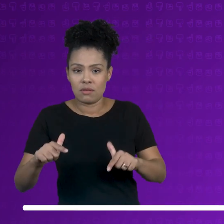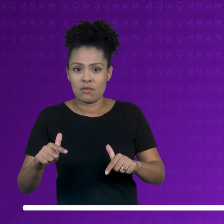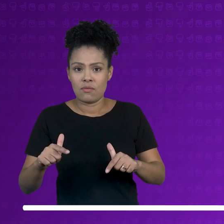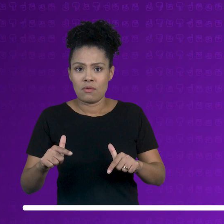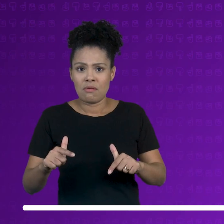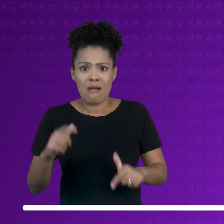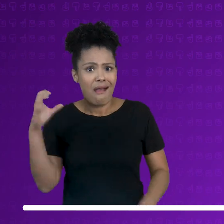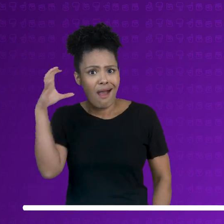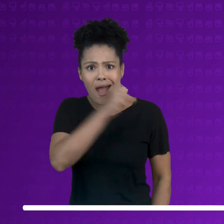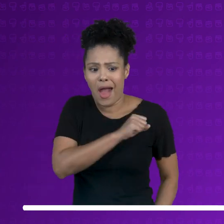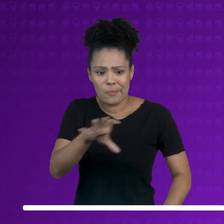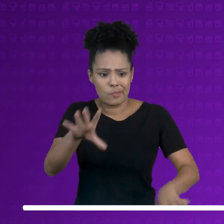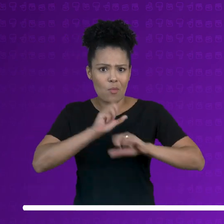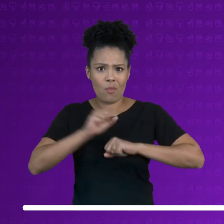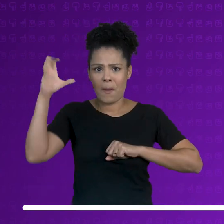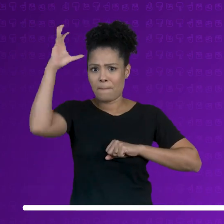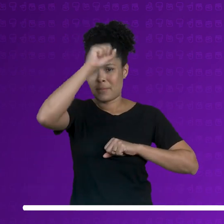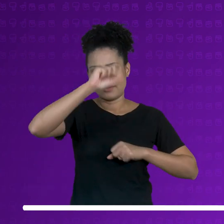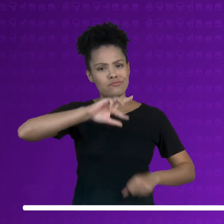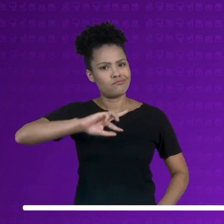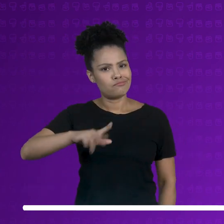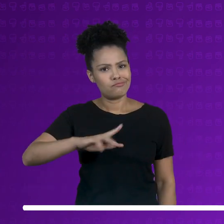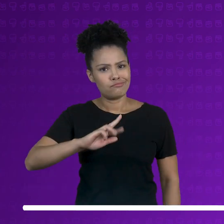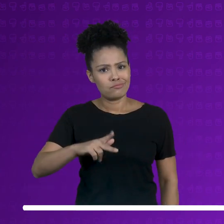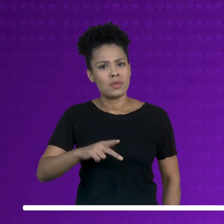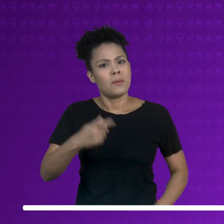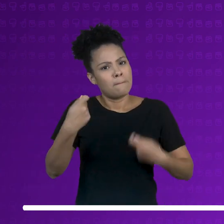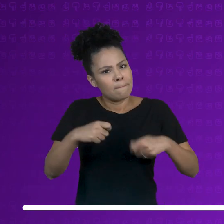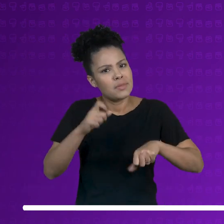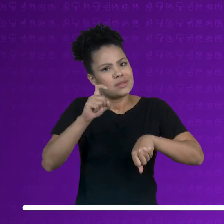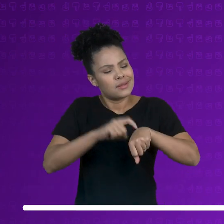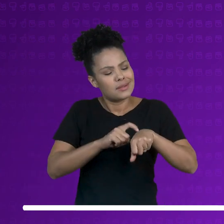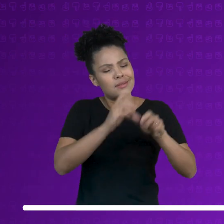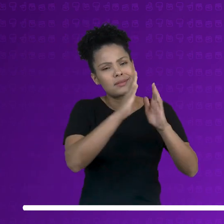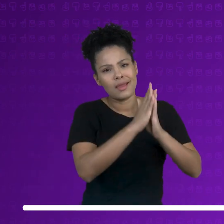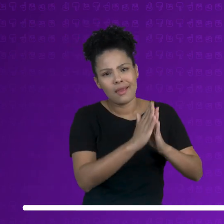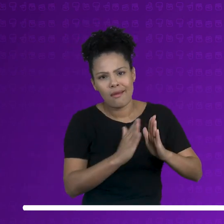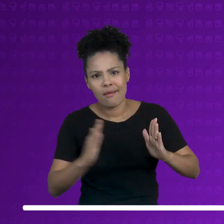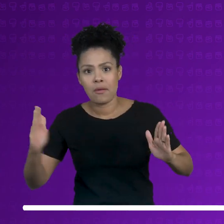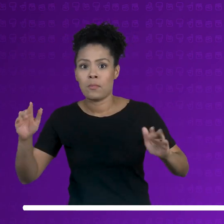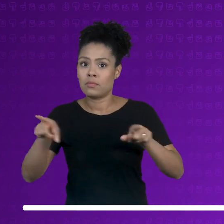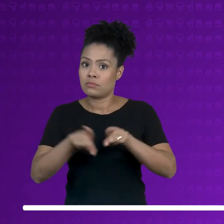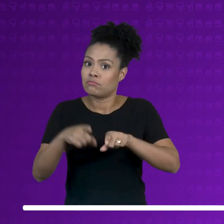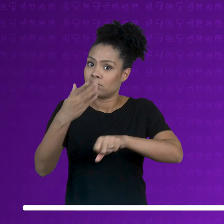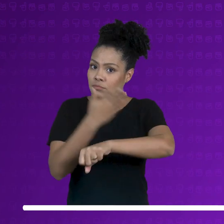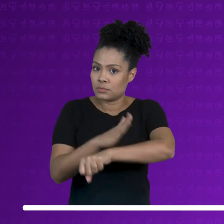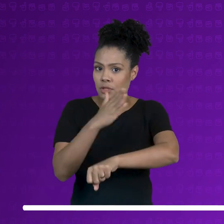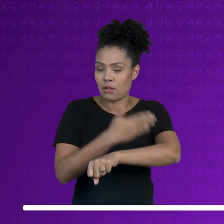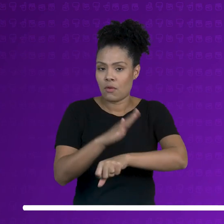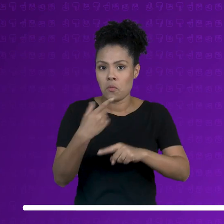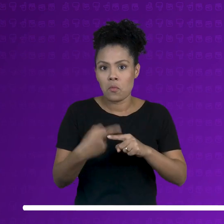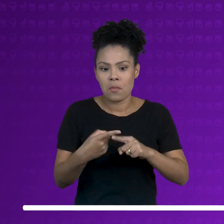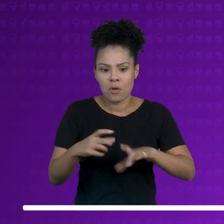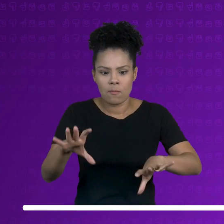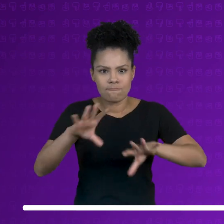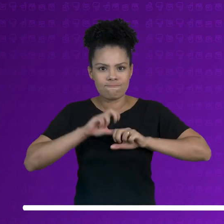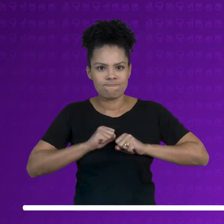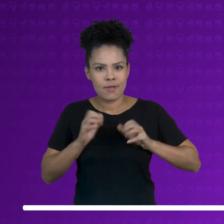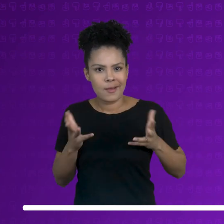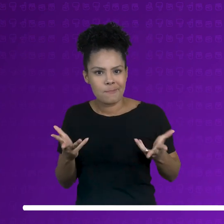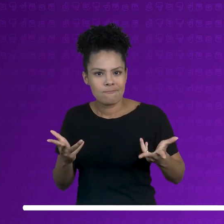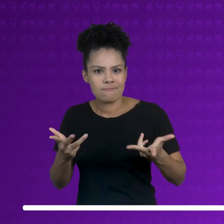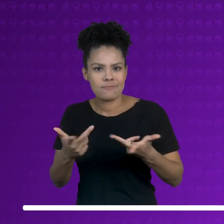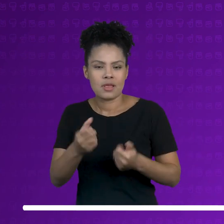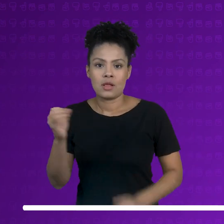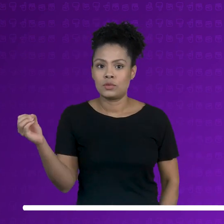aprender a Libras da noite para o dia. É necessário um tempo de estudo e principalmente de treino, porque você estará construindo uma